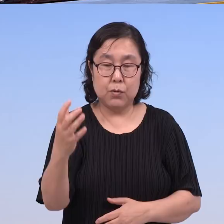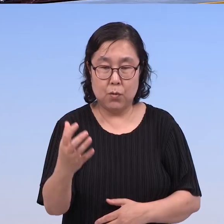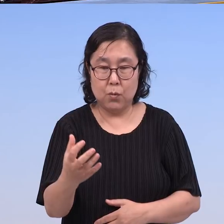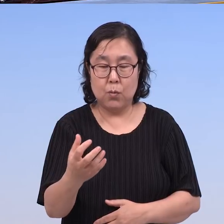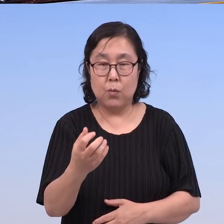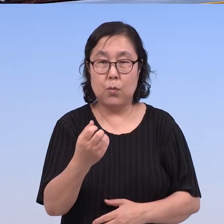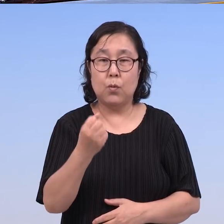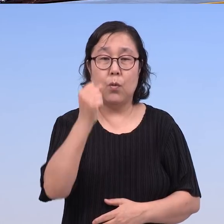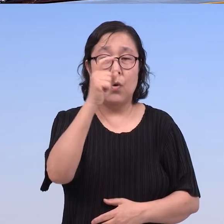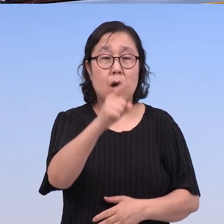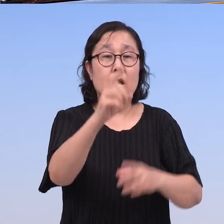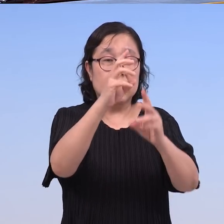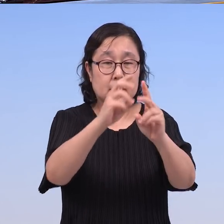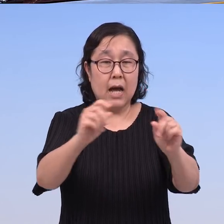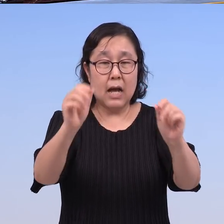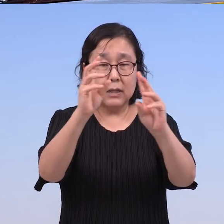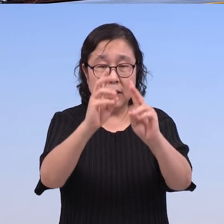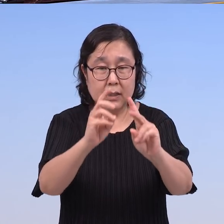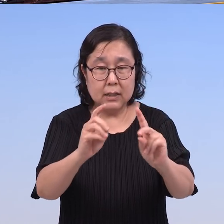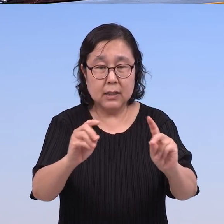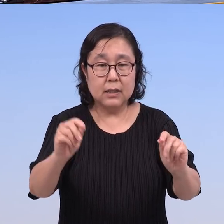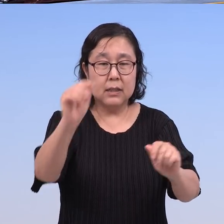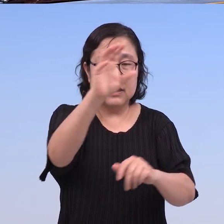그 땅을 취하리니,